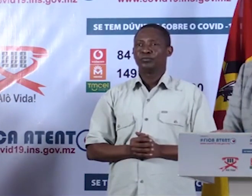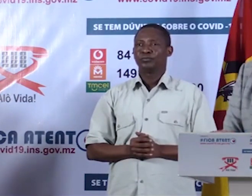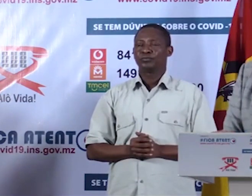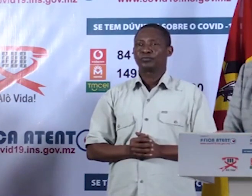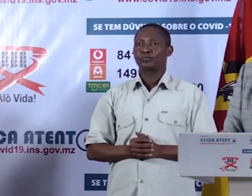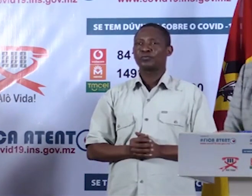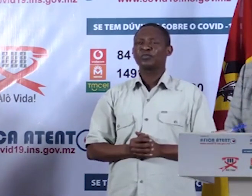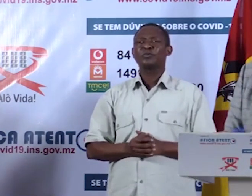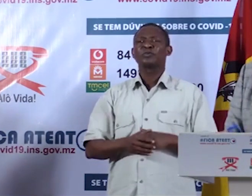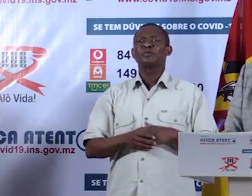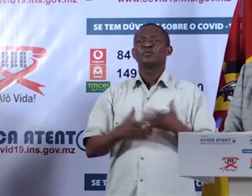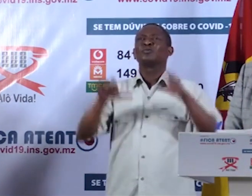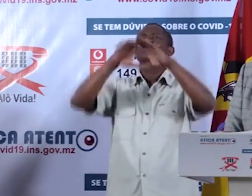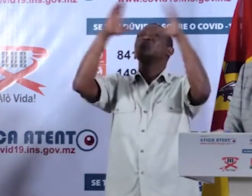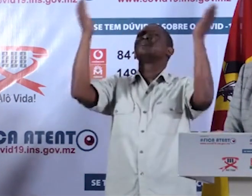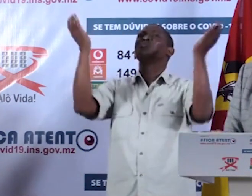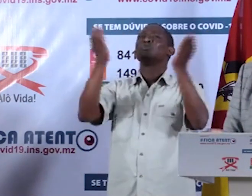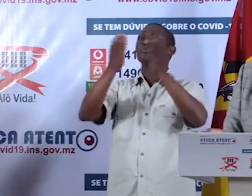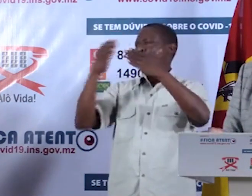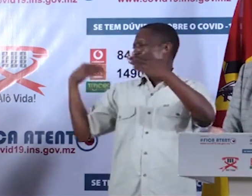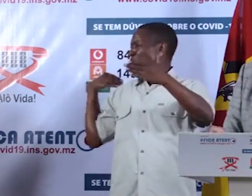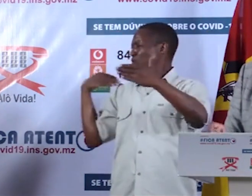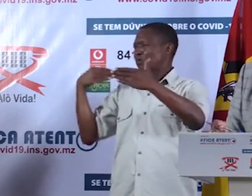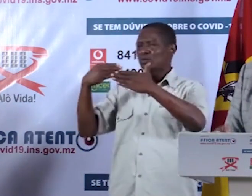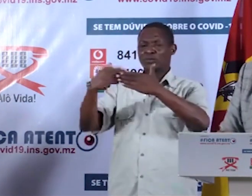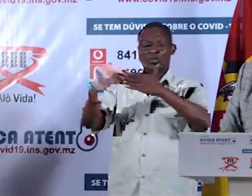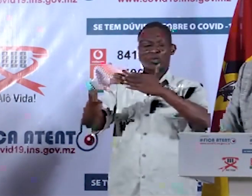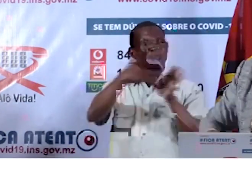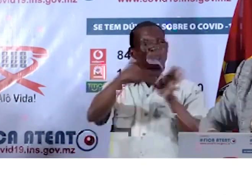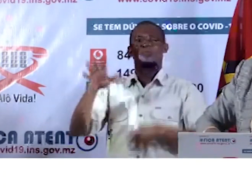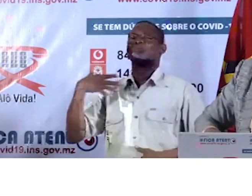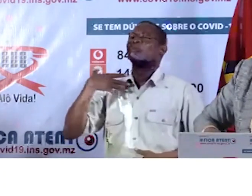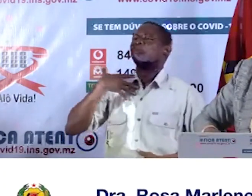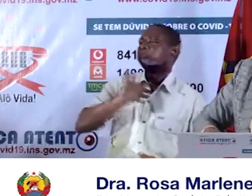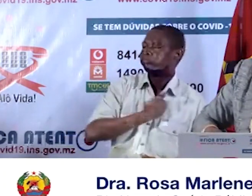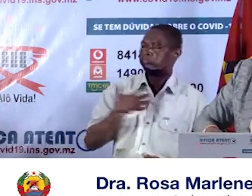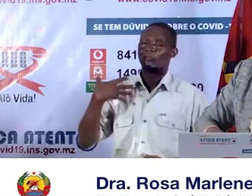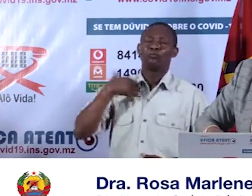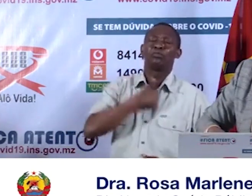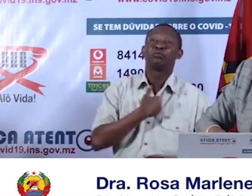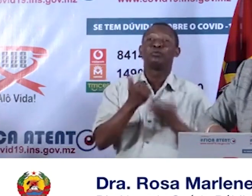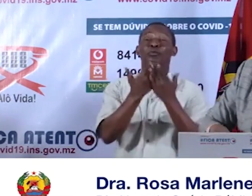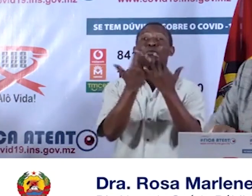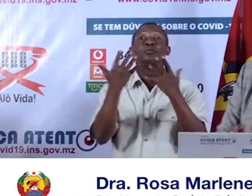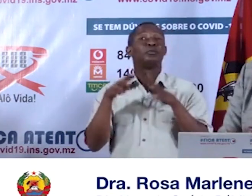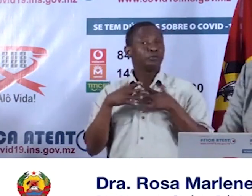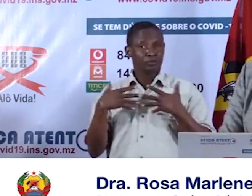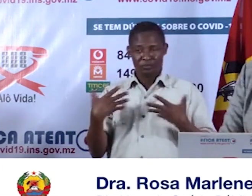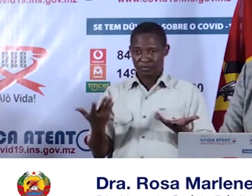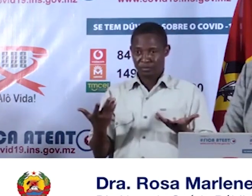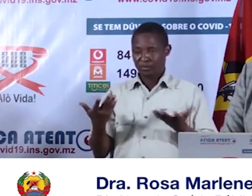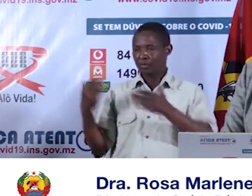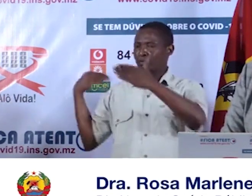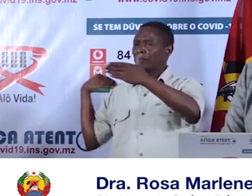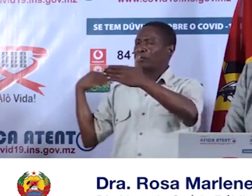Em termos de óbitos, também seguindo o mesmo período, gostaríamos de partilhar que, até o